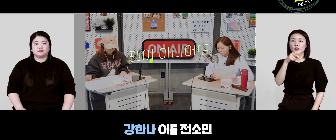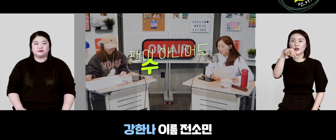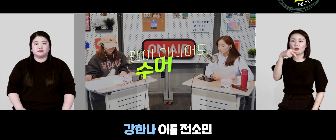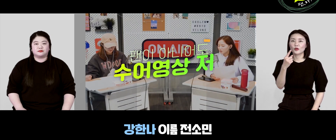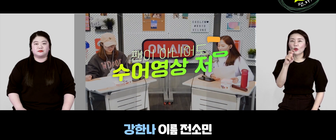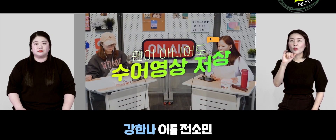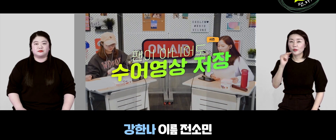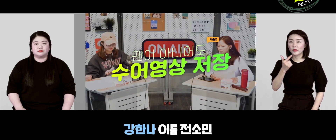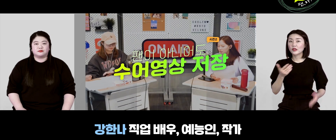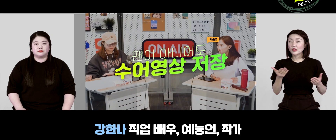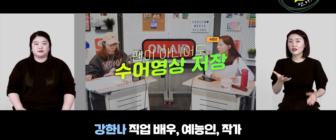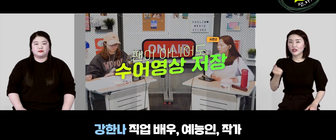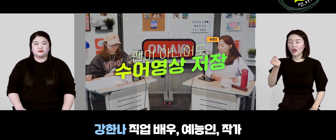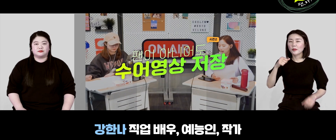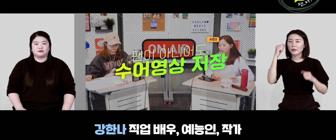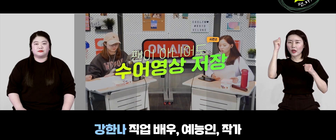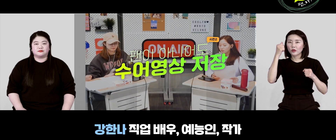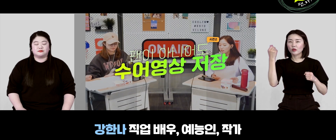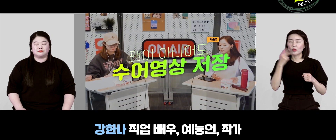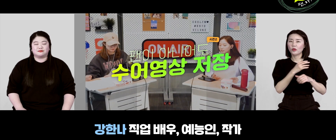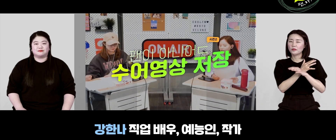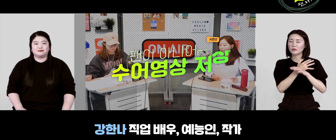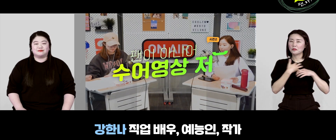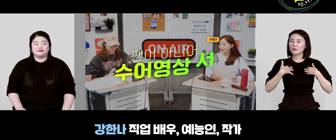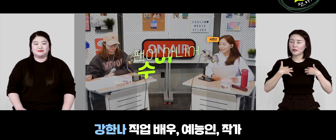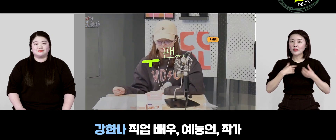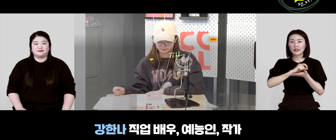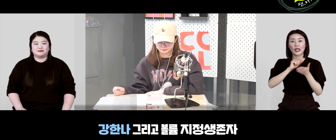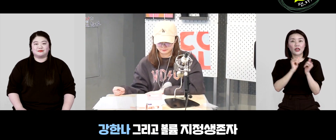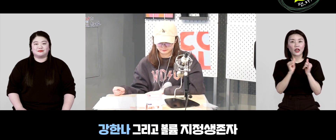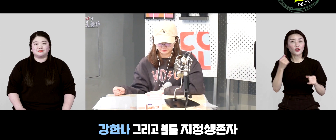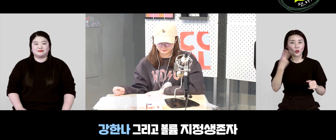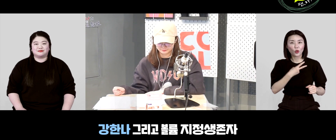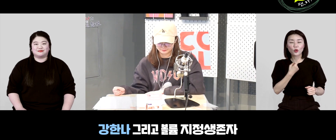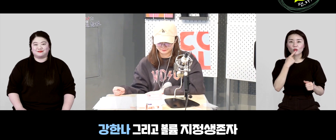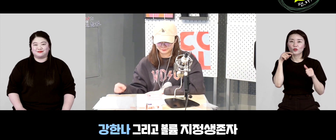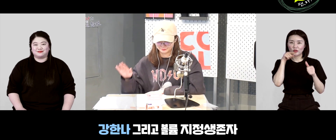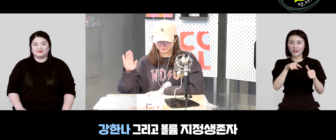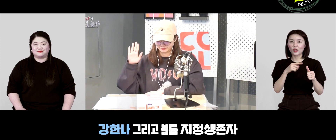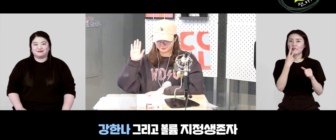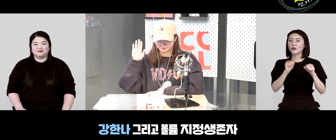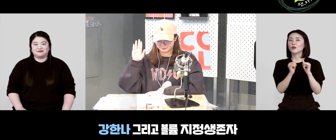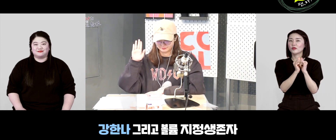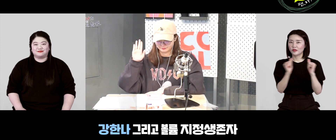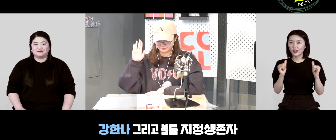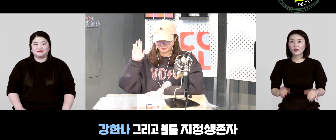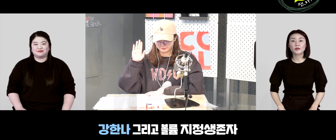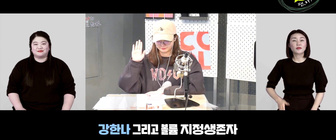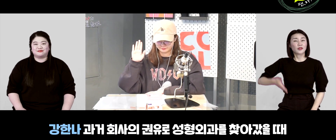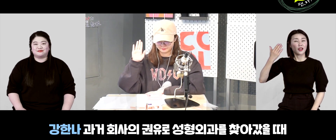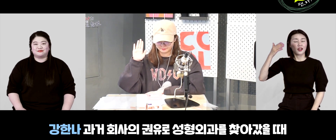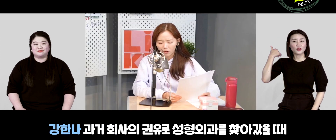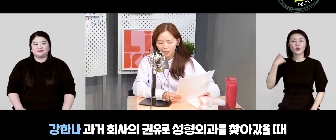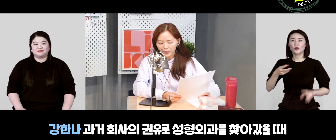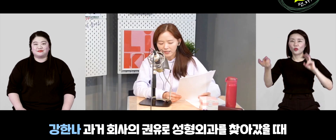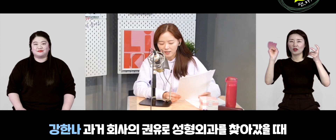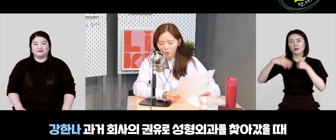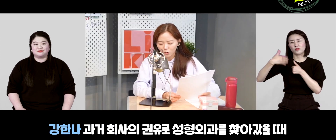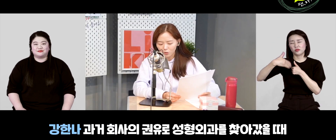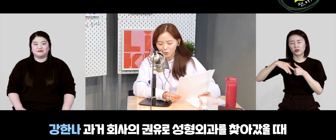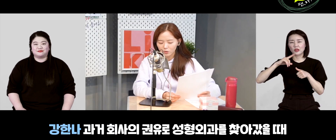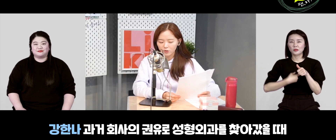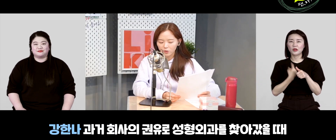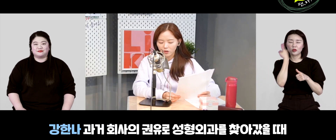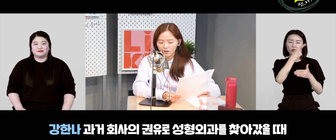이름 전소민, 직업 배우, 예능인, 작가, 그리고 볼륨 지정 생존자. 과거